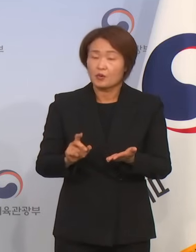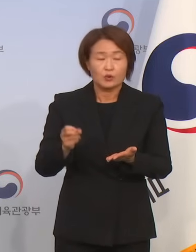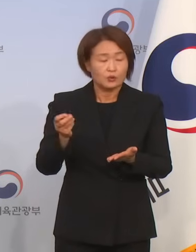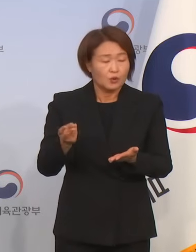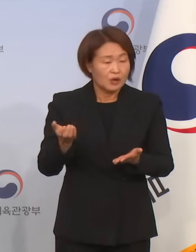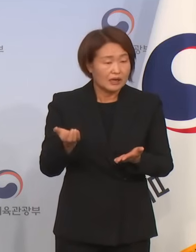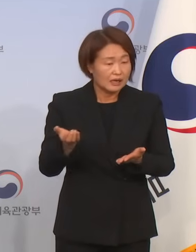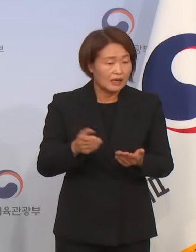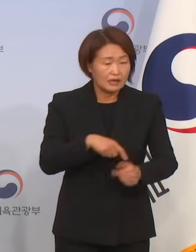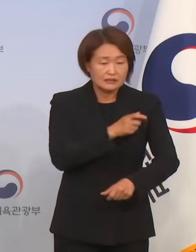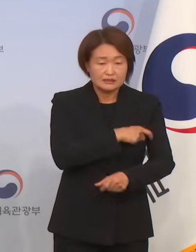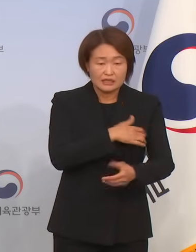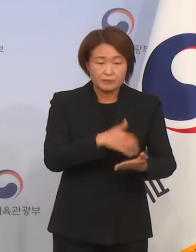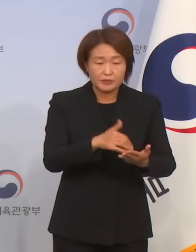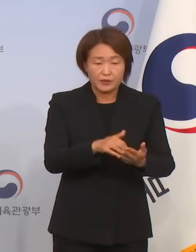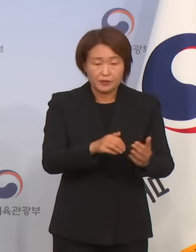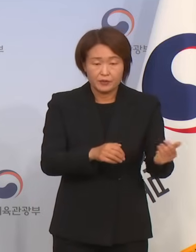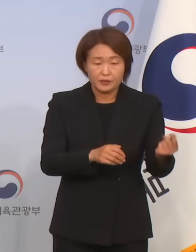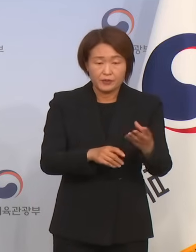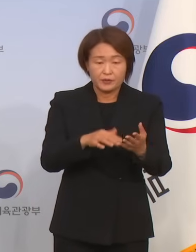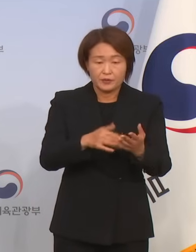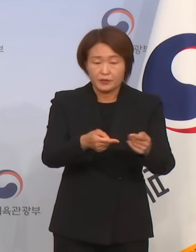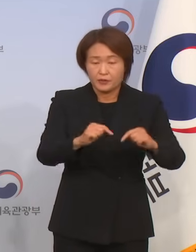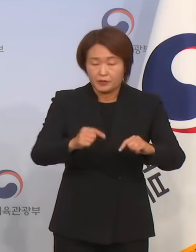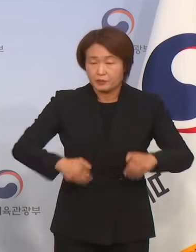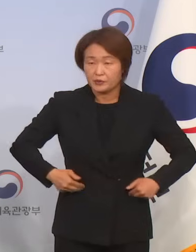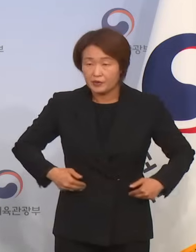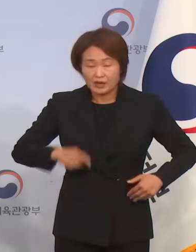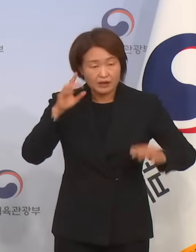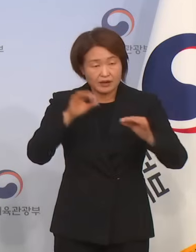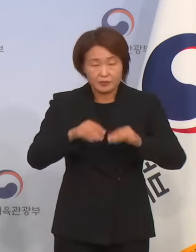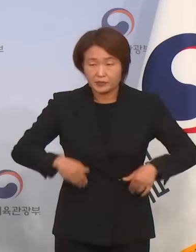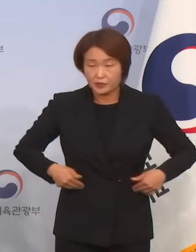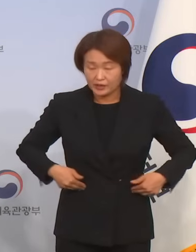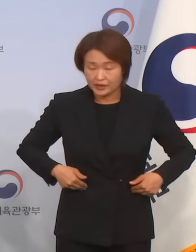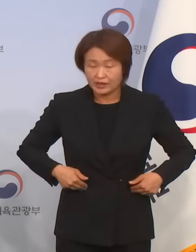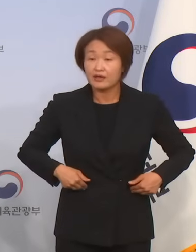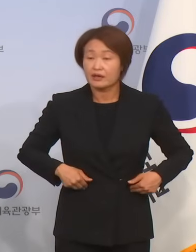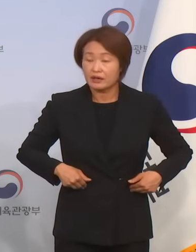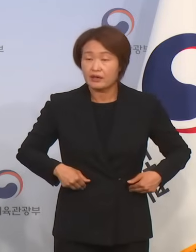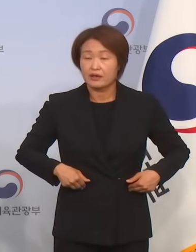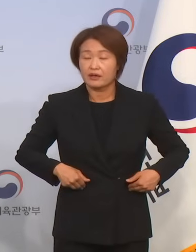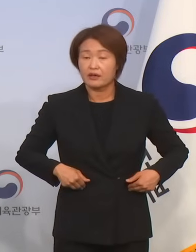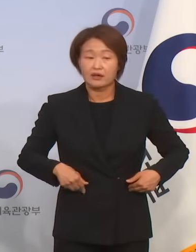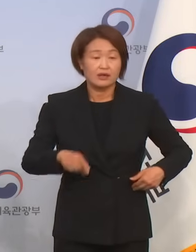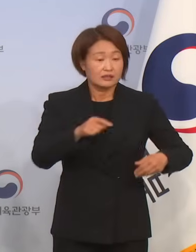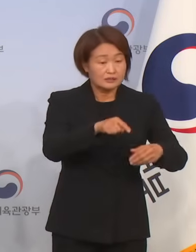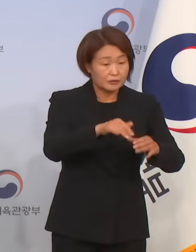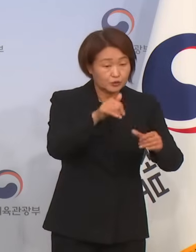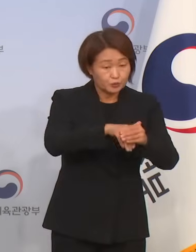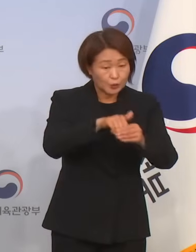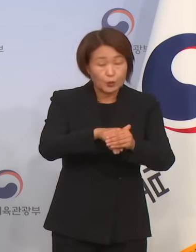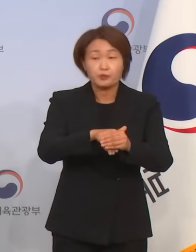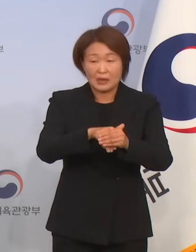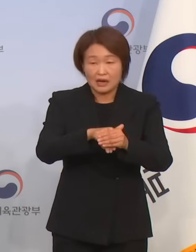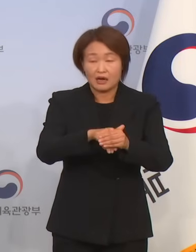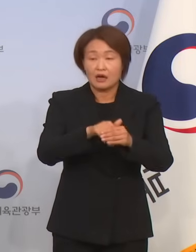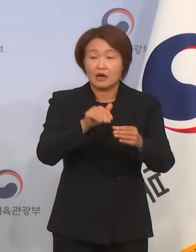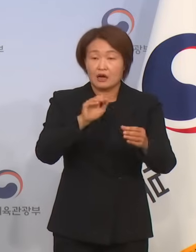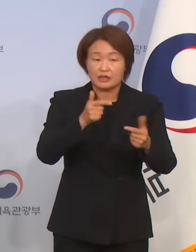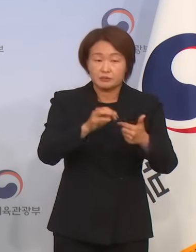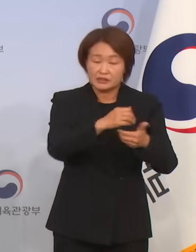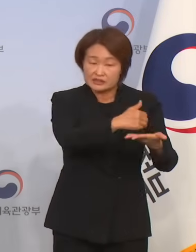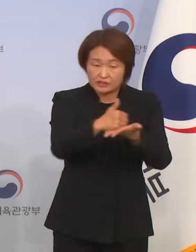정족수라는 이제 개념을 제시를 하셨는데 그러면은 구성원들이 투표를 통해서 아니면은